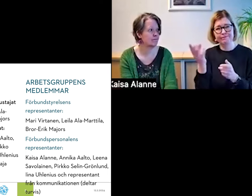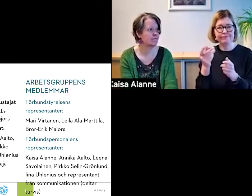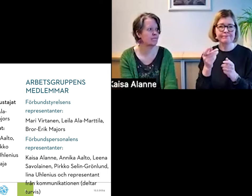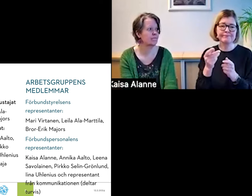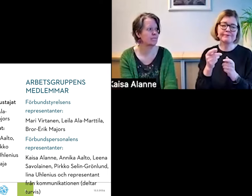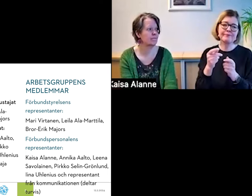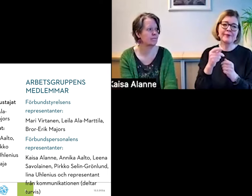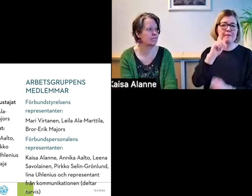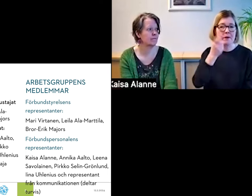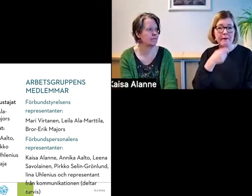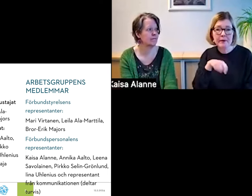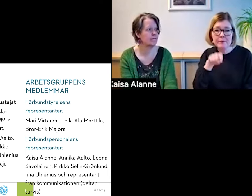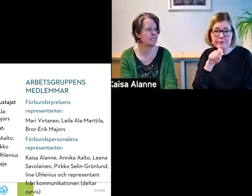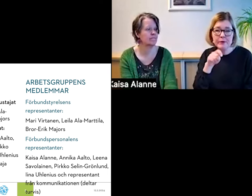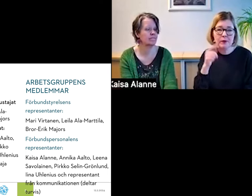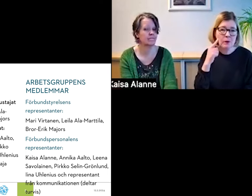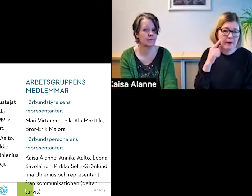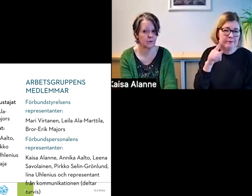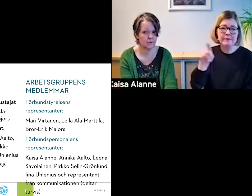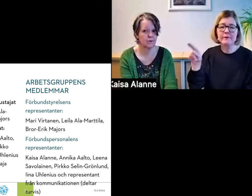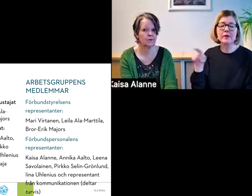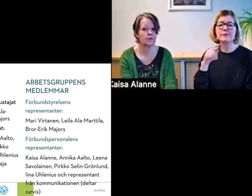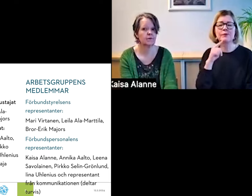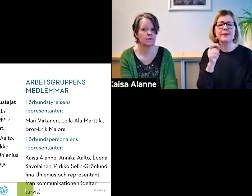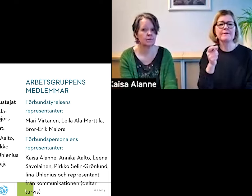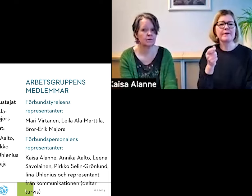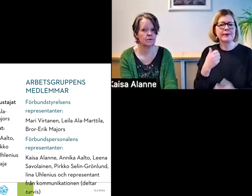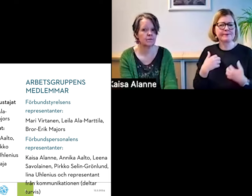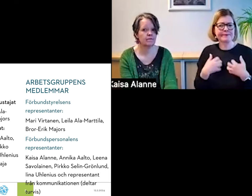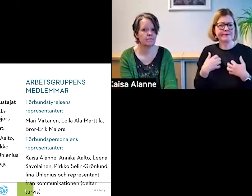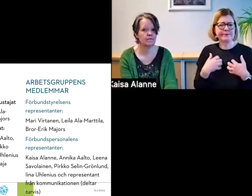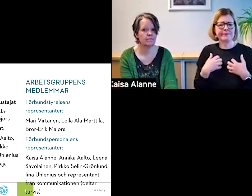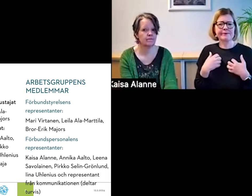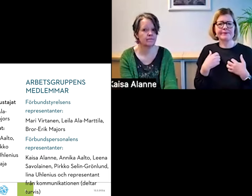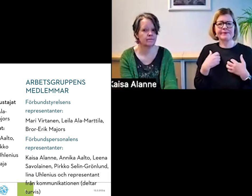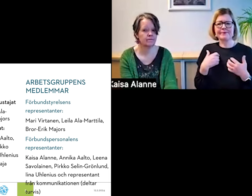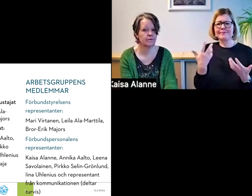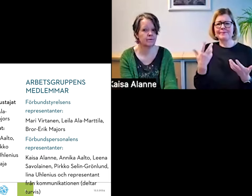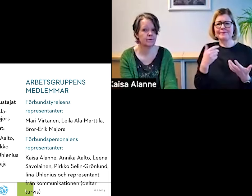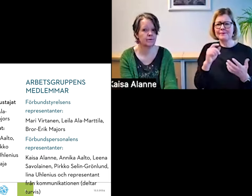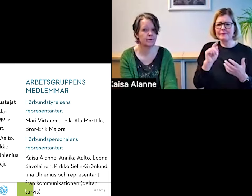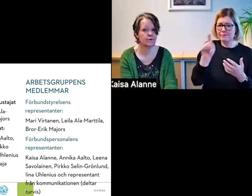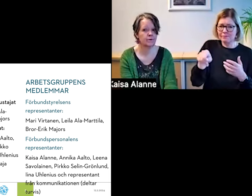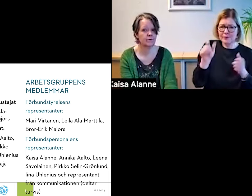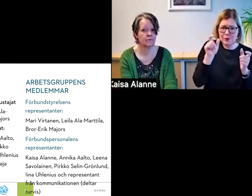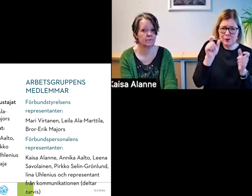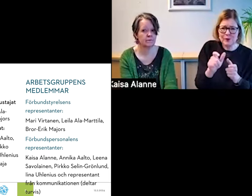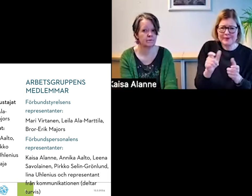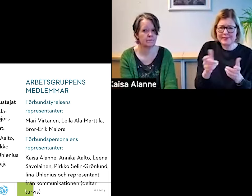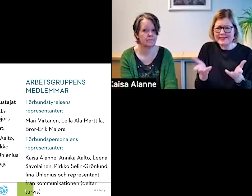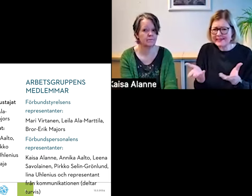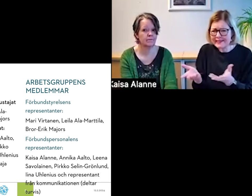Ja kuten Pirkko tuossa sanoi, niin mukana on ollut vanhempia, kuulevia vanhempia, jotka ovat olleet huolissaan